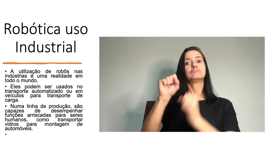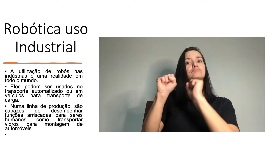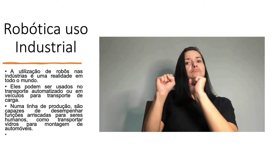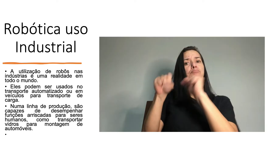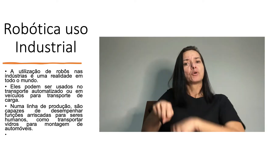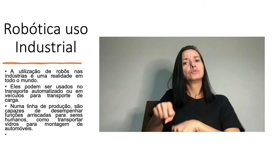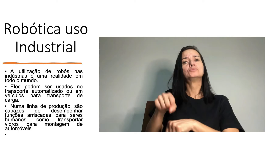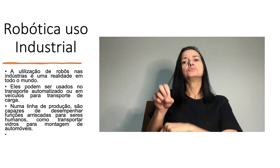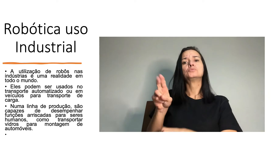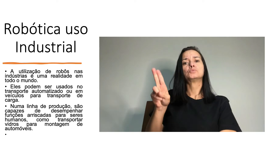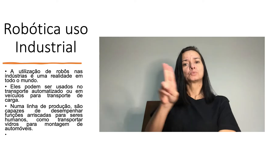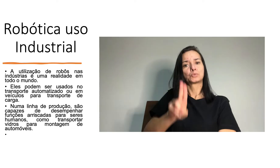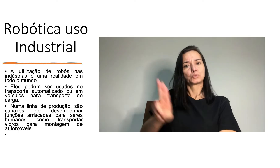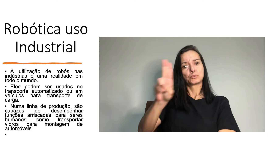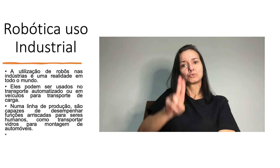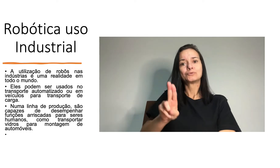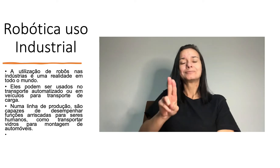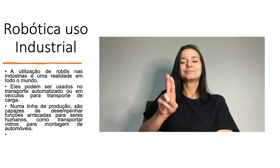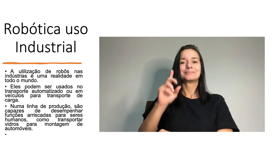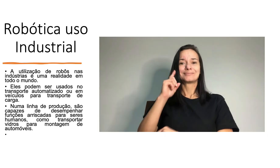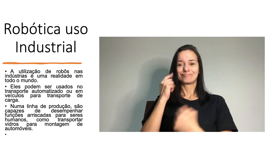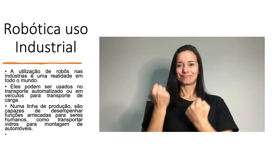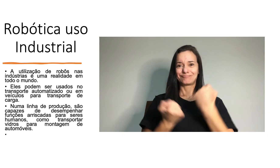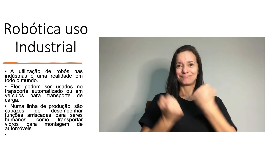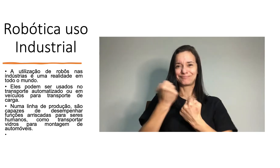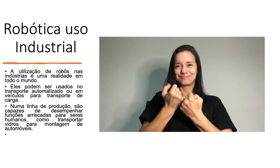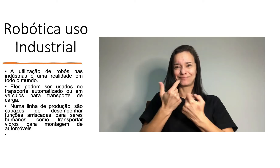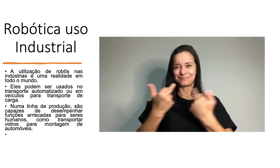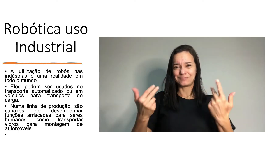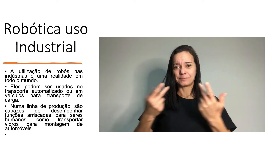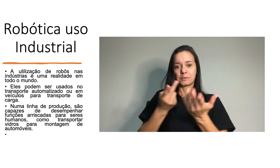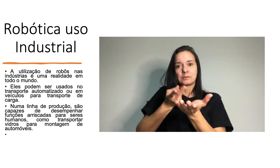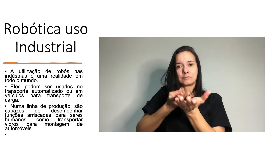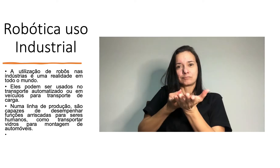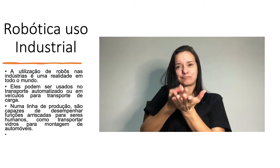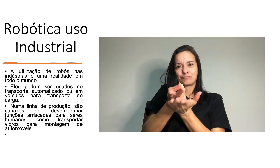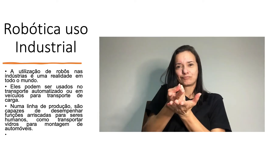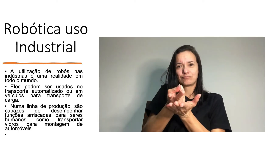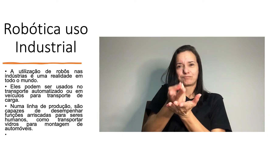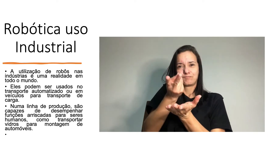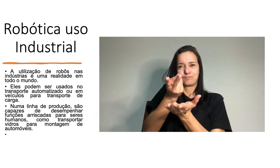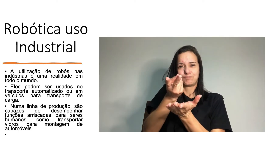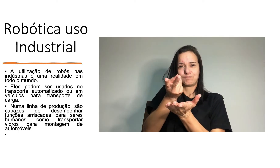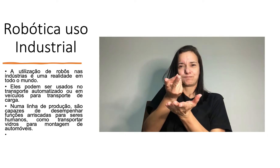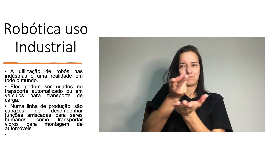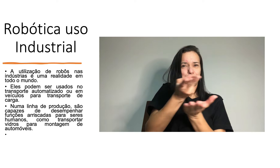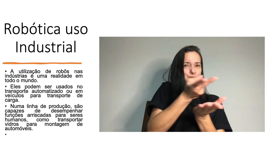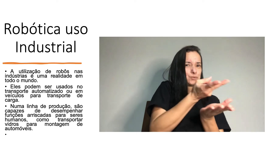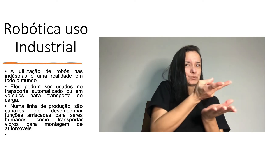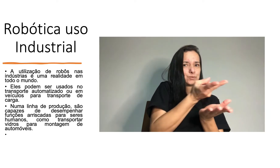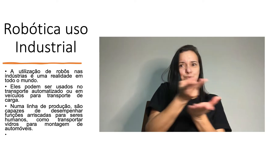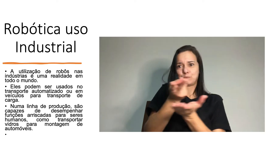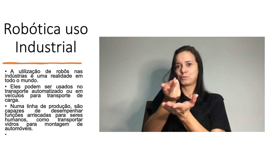Eles podem ser usados para o transporte automatizado,